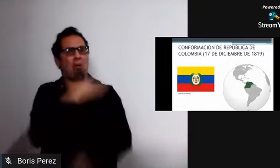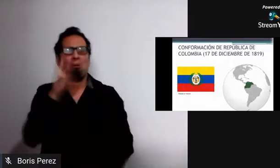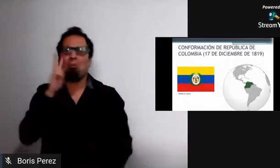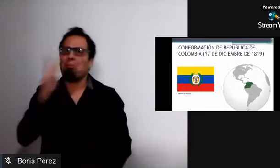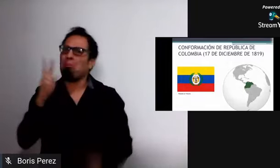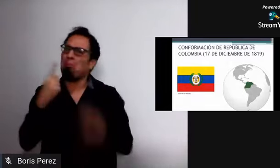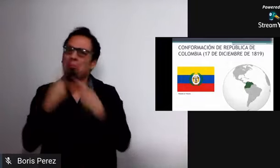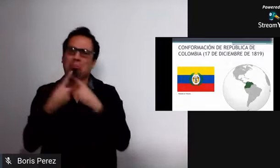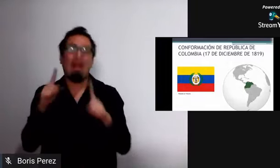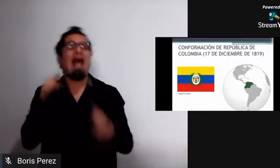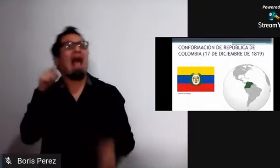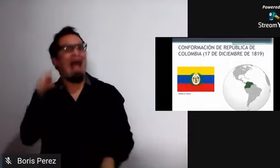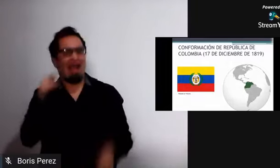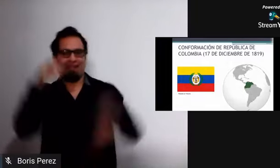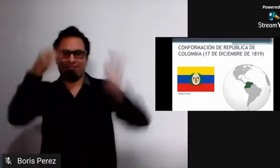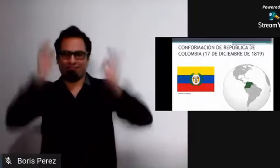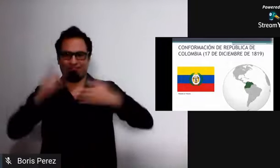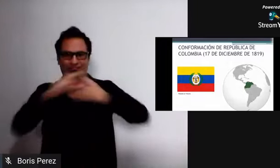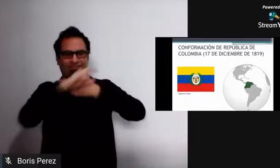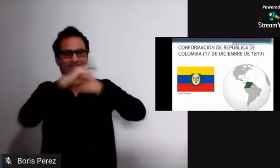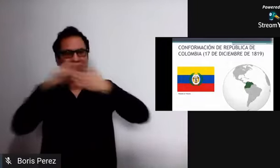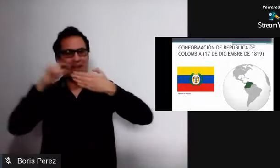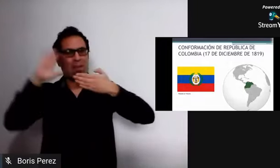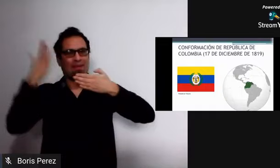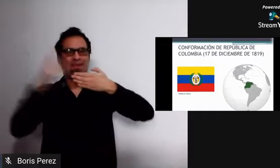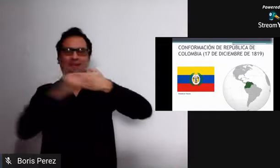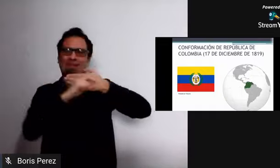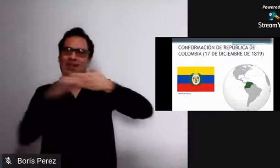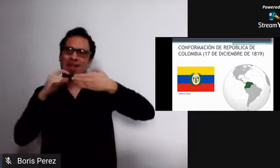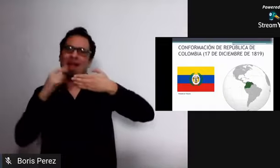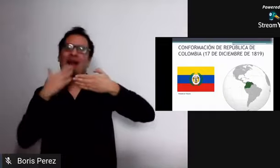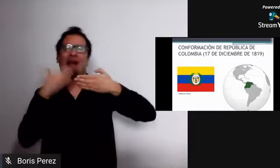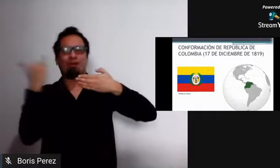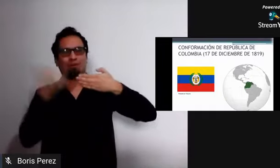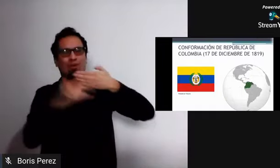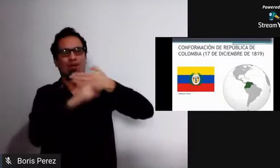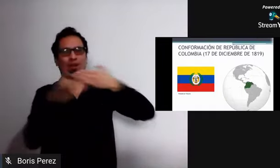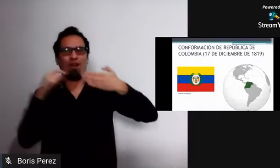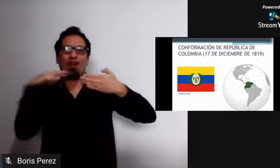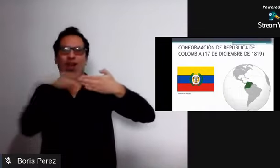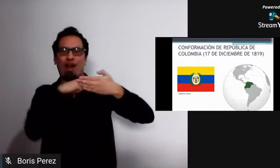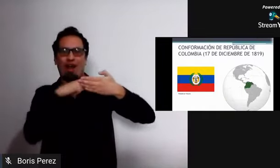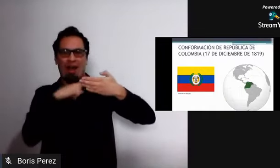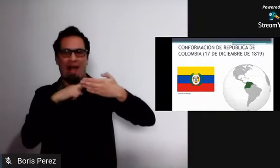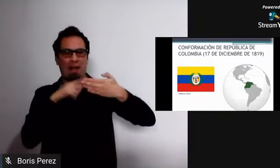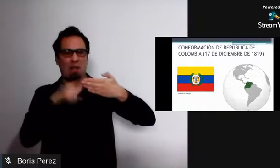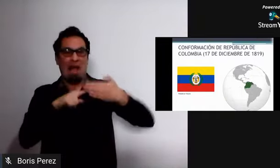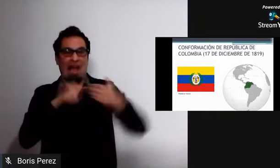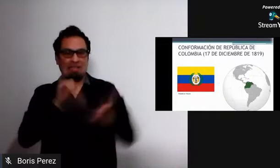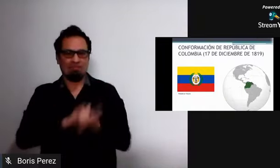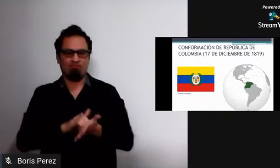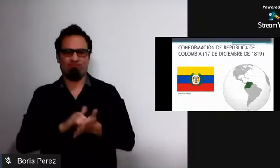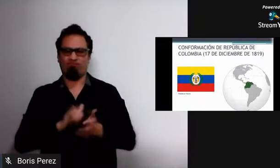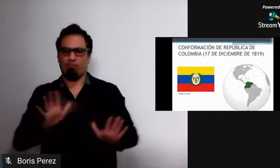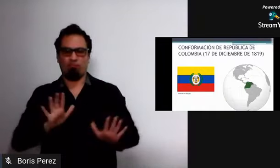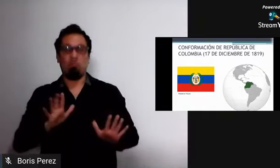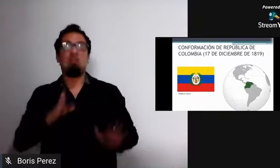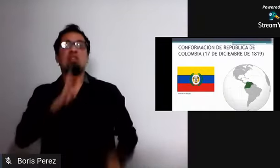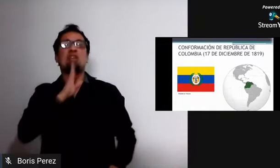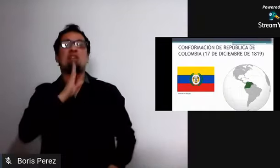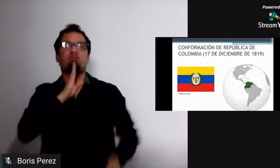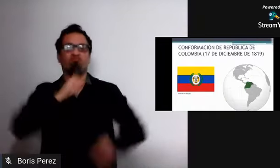Esta era la zona, esa era la bandera de ese momento de la conformación de la República de Colombia de ese